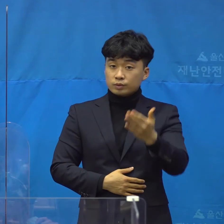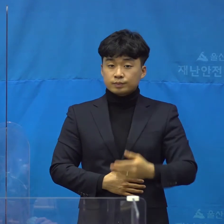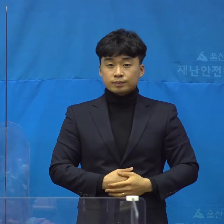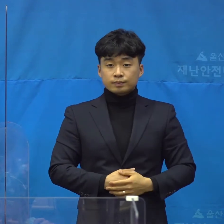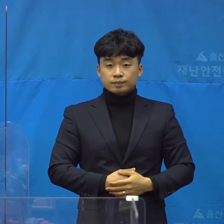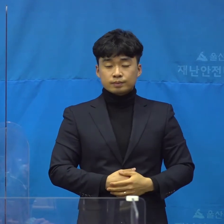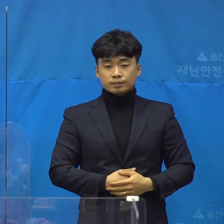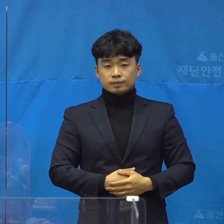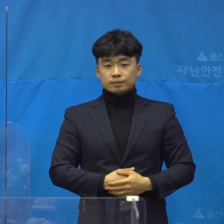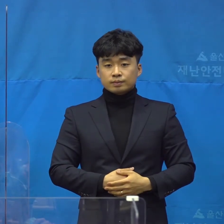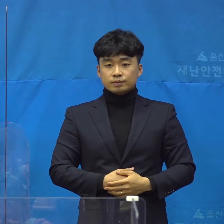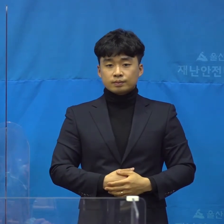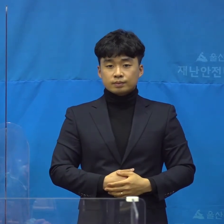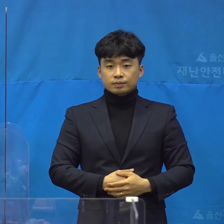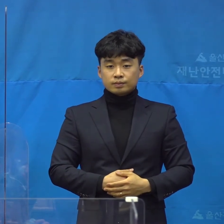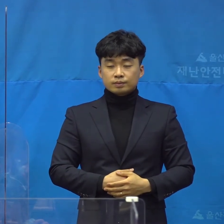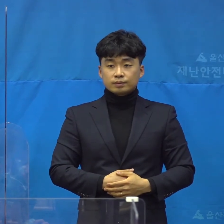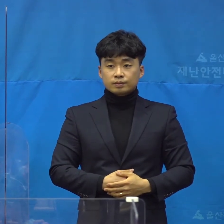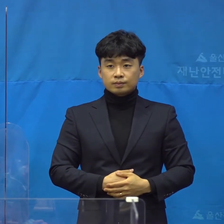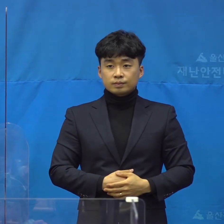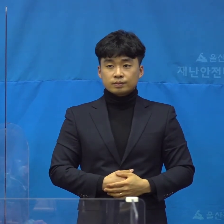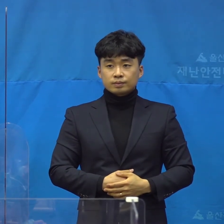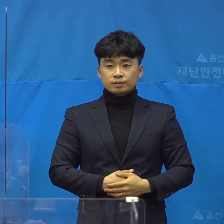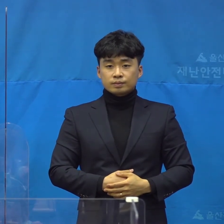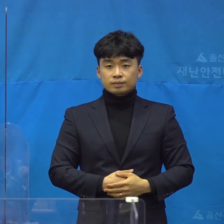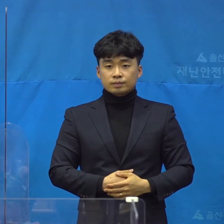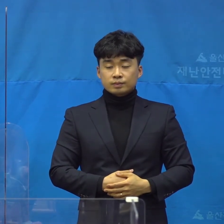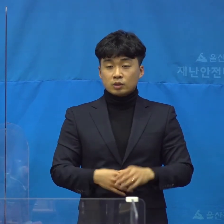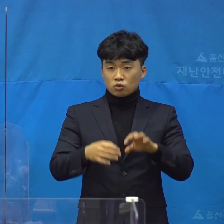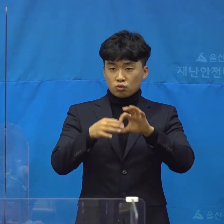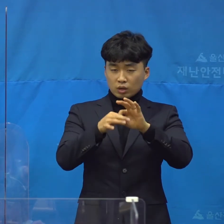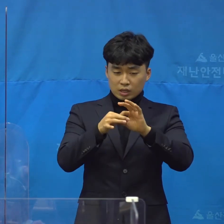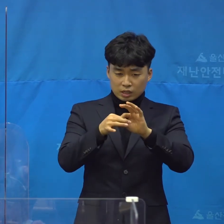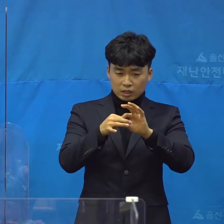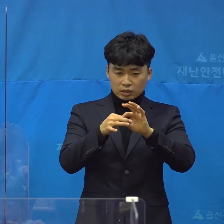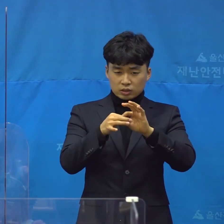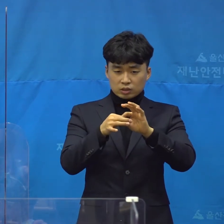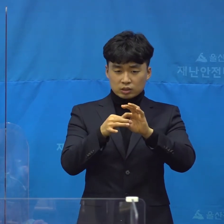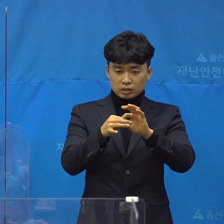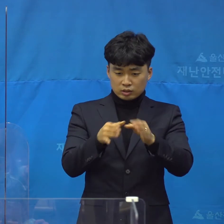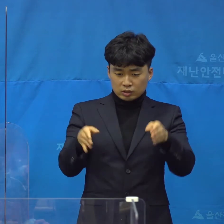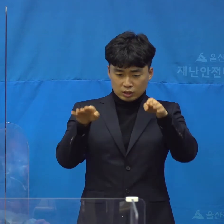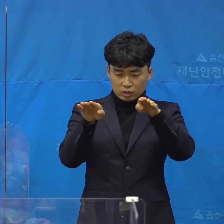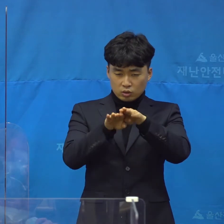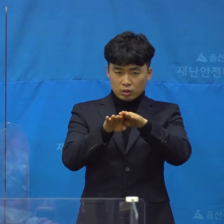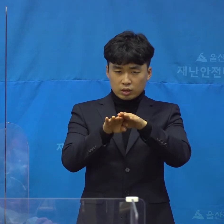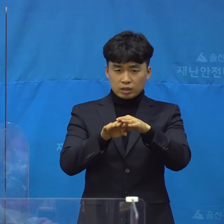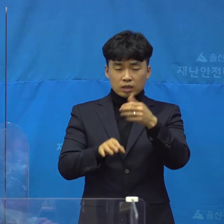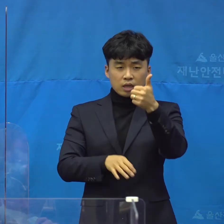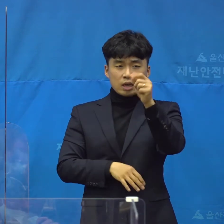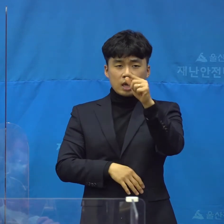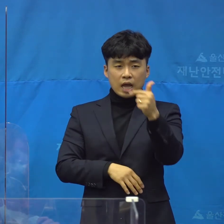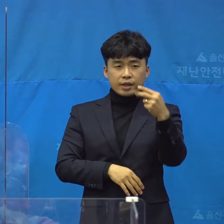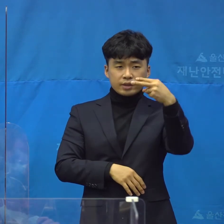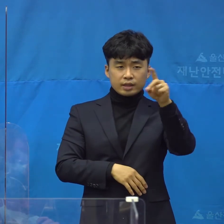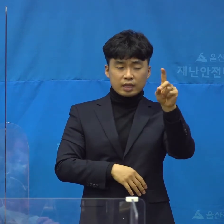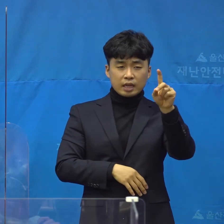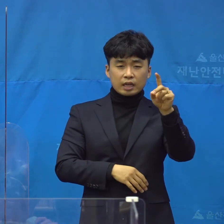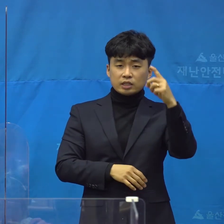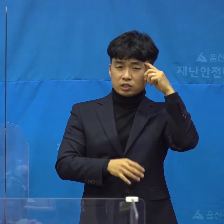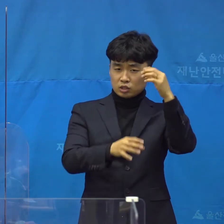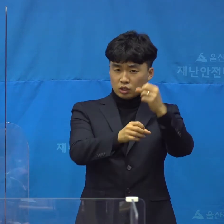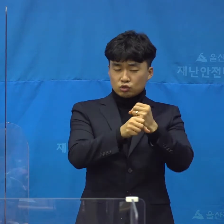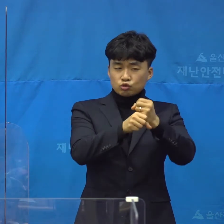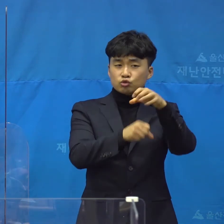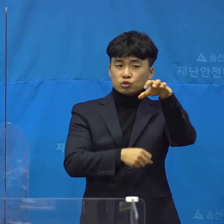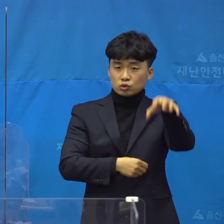드리겠습니다. 예. 그 뒤에 그 뭡니까? 그 관련 기관 현황을 보면은 울산에 한달 연구소가 있지 않습니까?